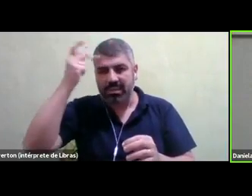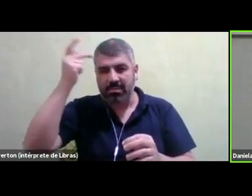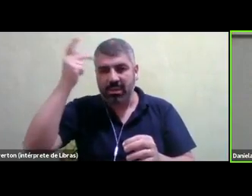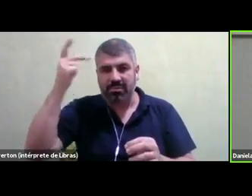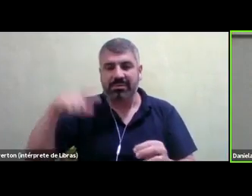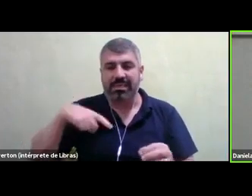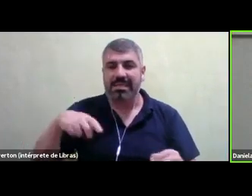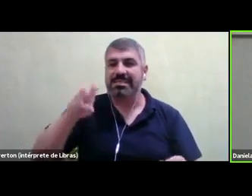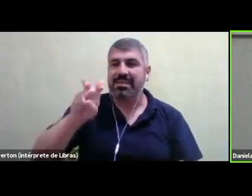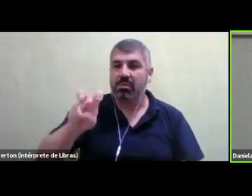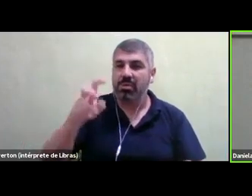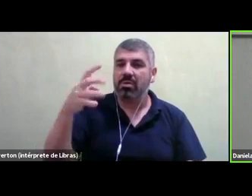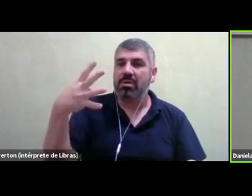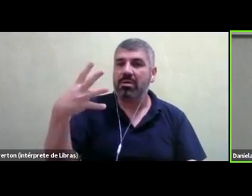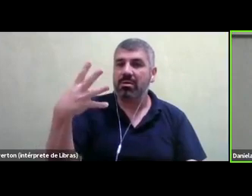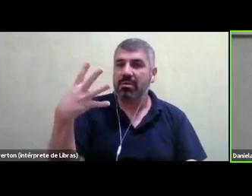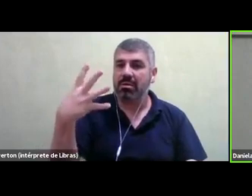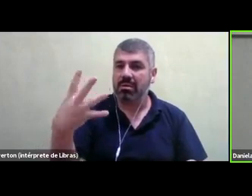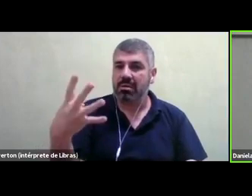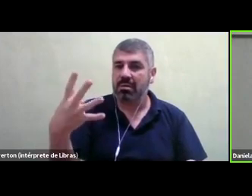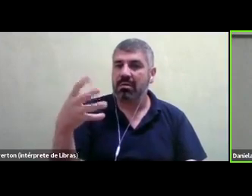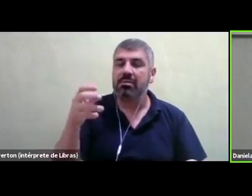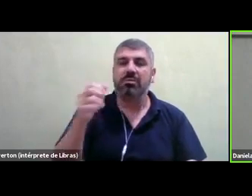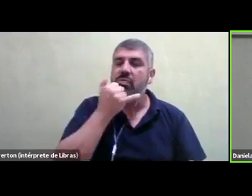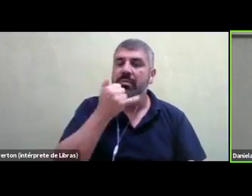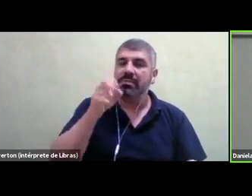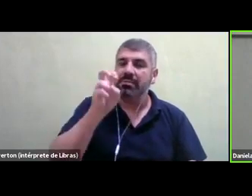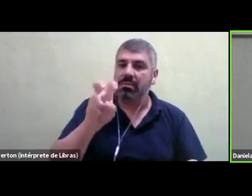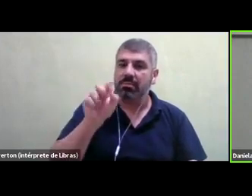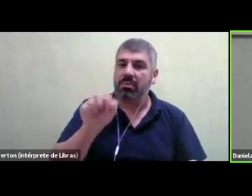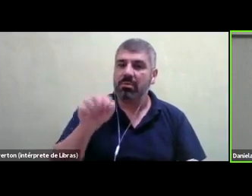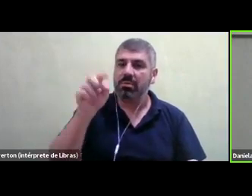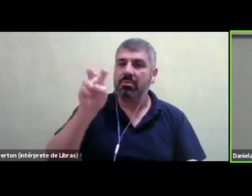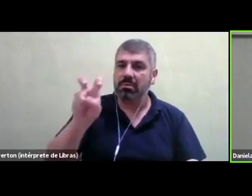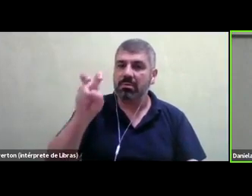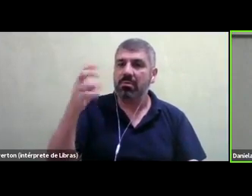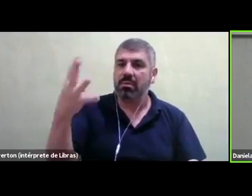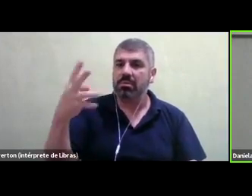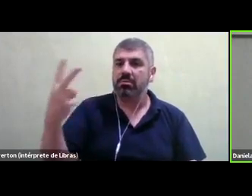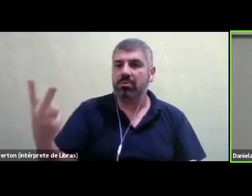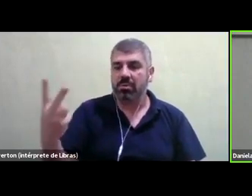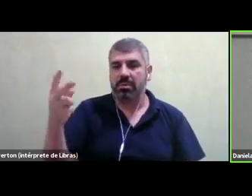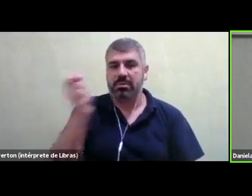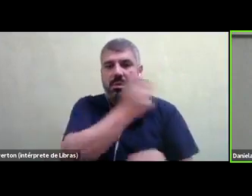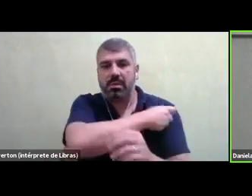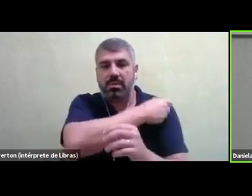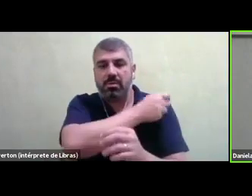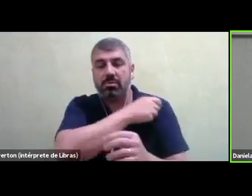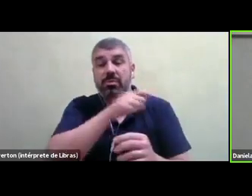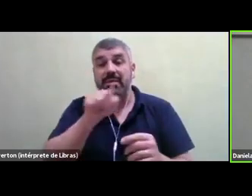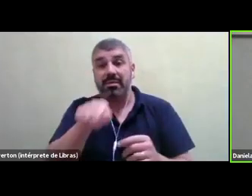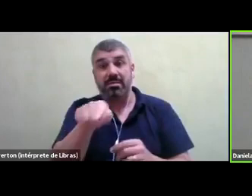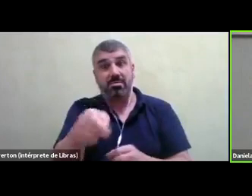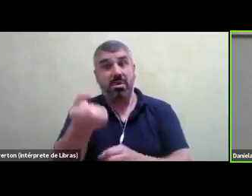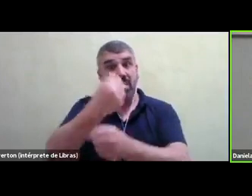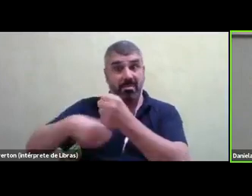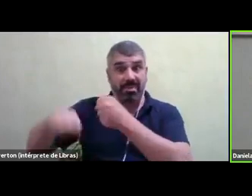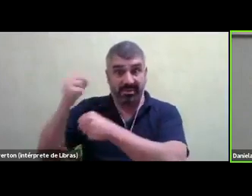5.542 alunos, ou melhor, nós tínhamos, porque esses dados se referem ao ano passado.